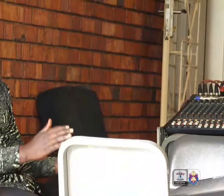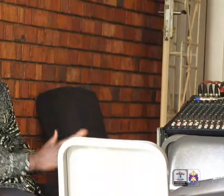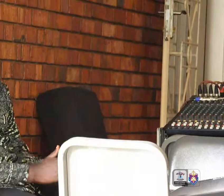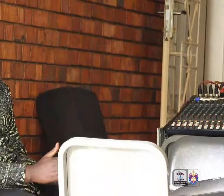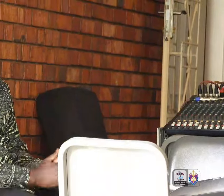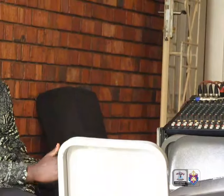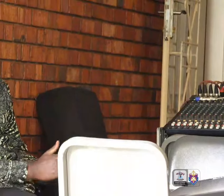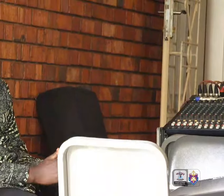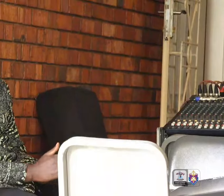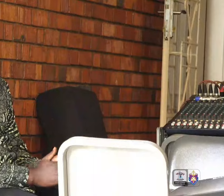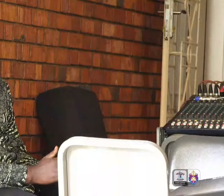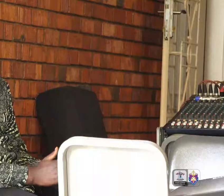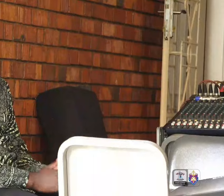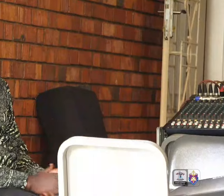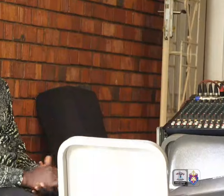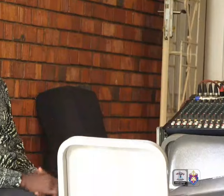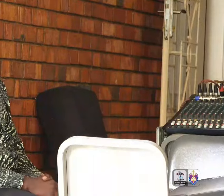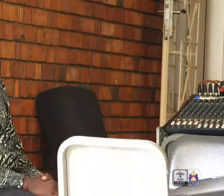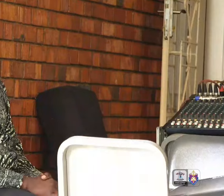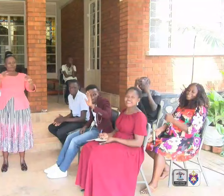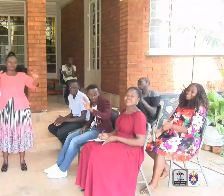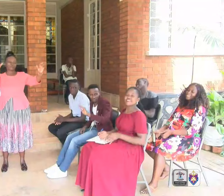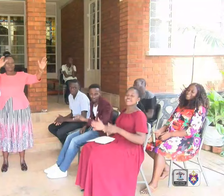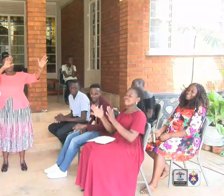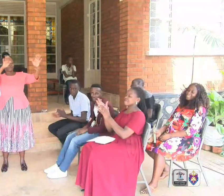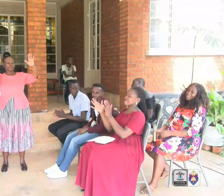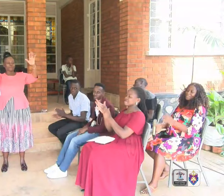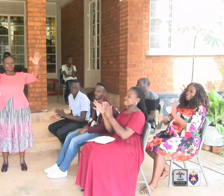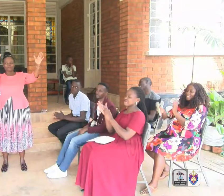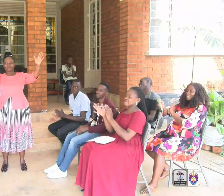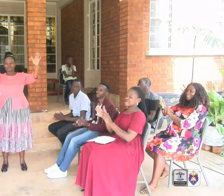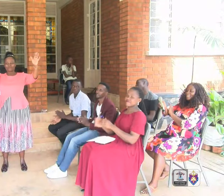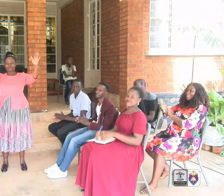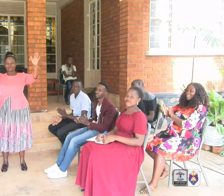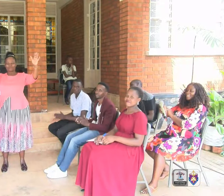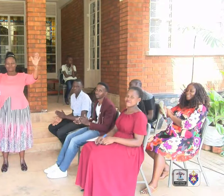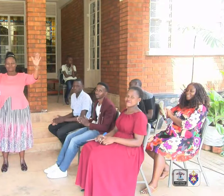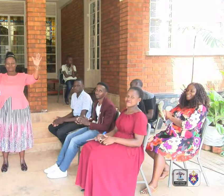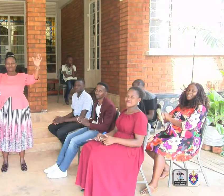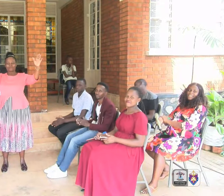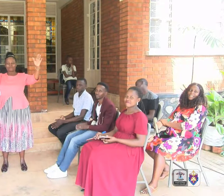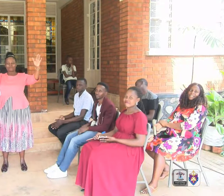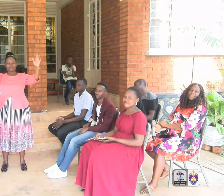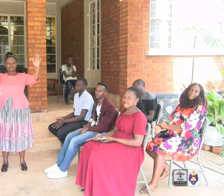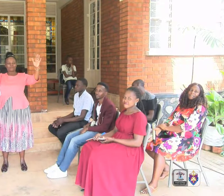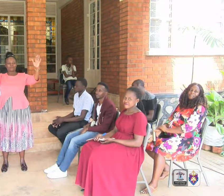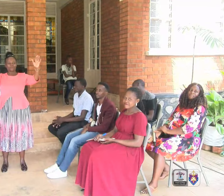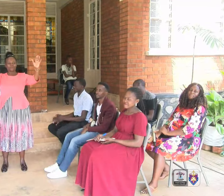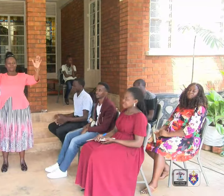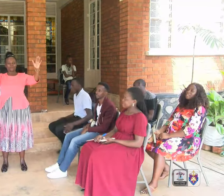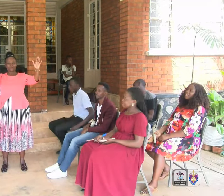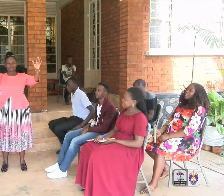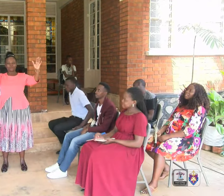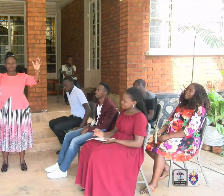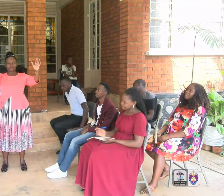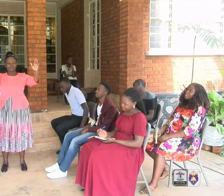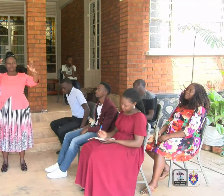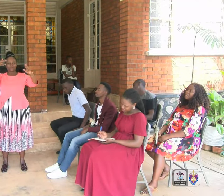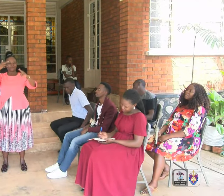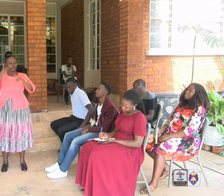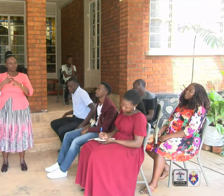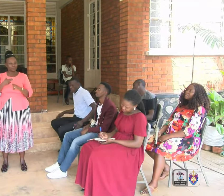Mwe temubalaba naffe tubalaba. Mubakubireko mu ngalo. Ate I think I'm getting this name